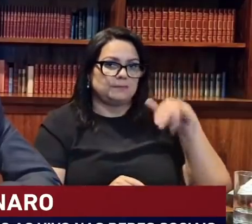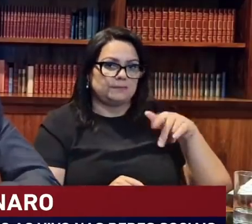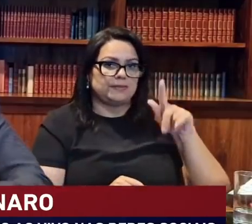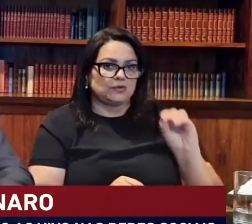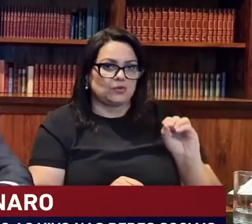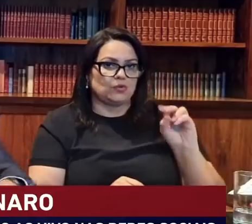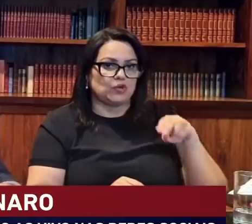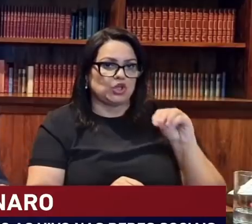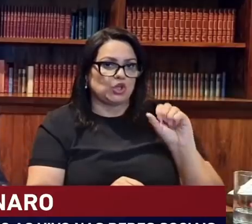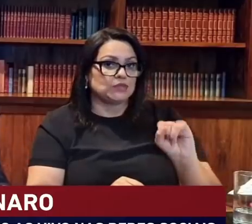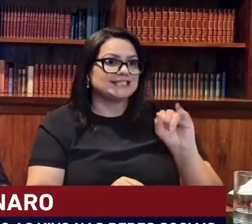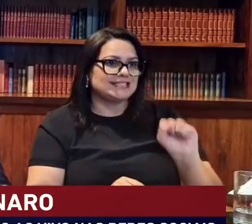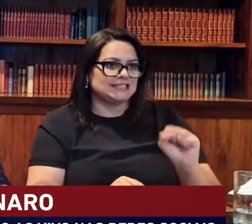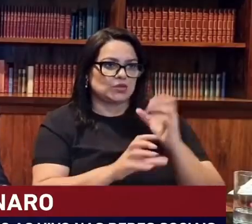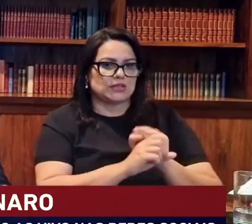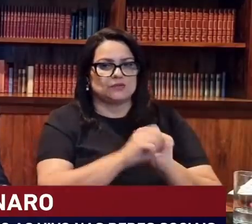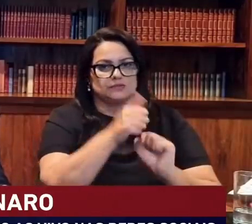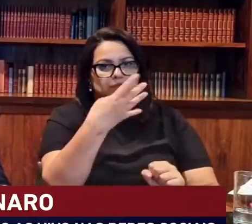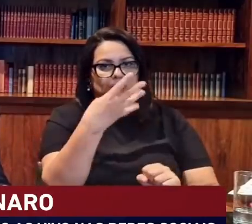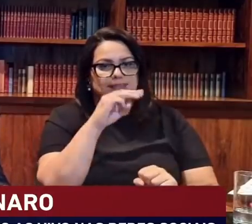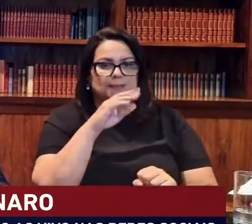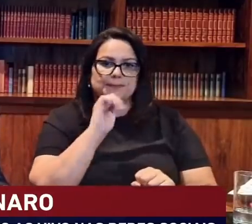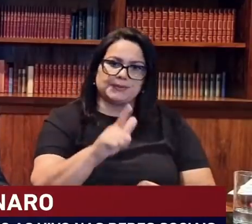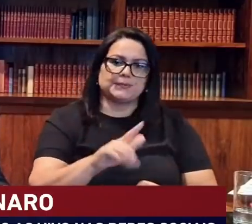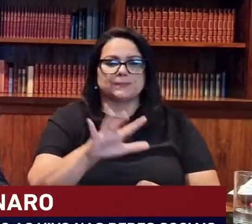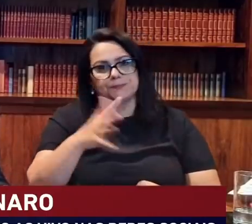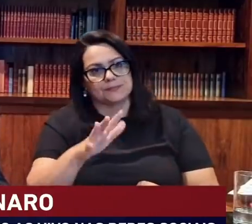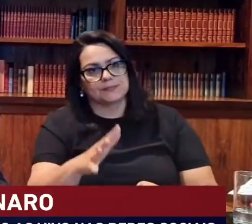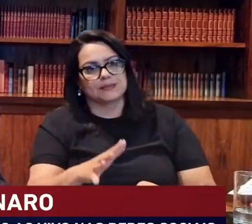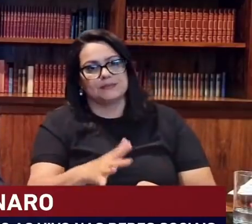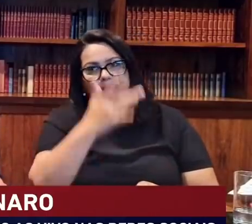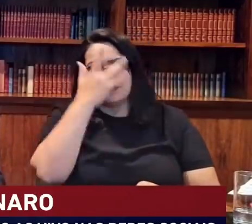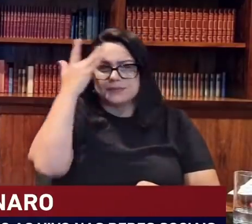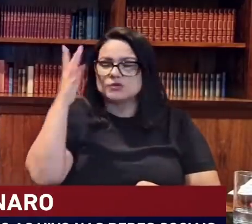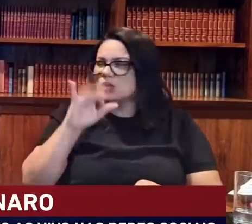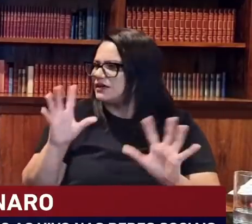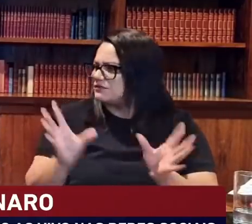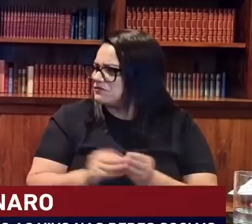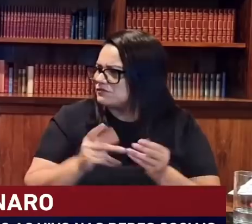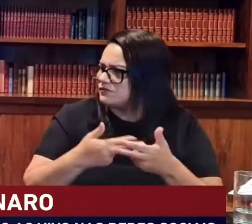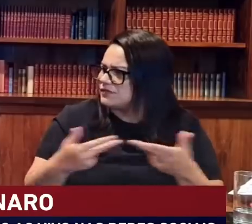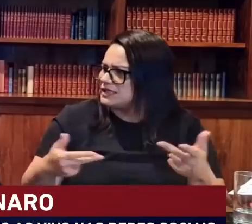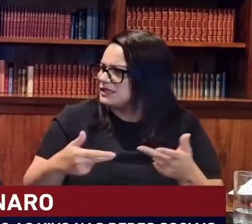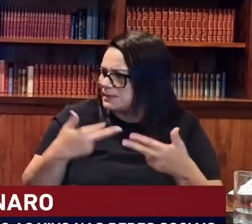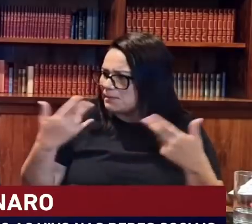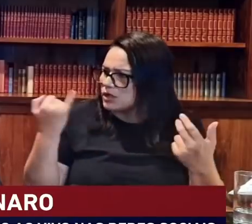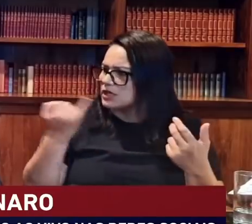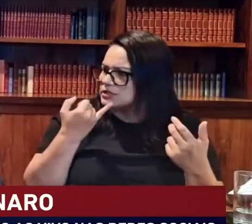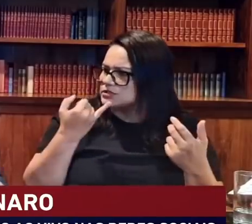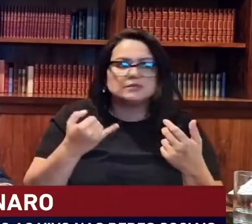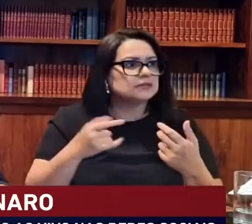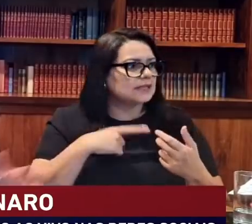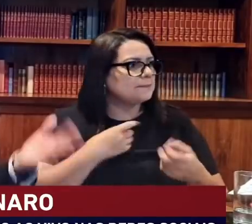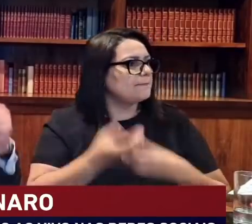mil. Em torno de 210 mil pessoas assistindo. É, nós estamos indo para o encerramento, é uma coisa importante mais, não? Só vai dizer, presidente. Tem pergunta